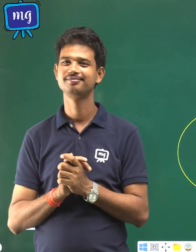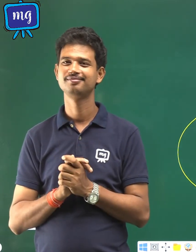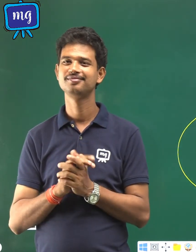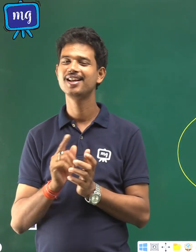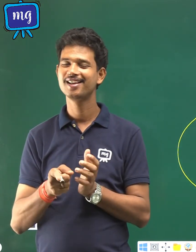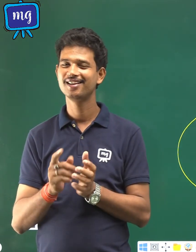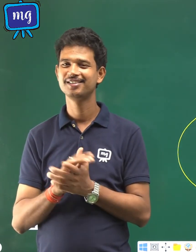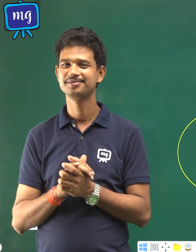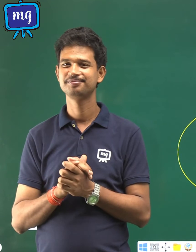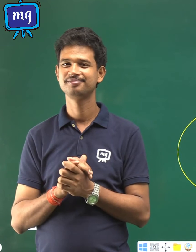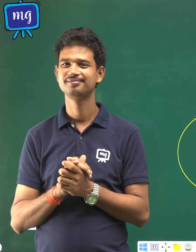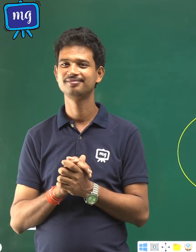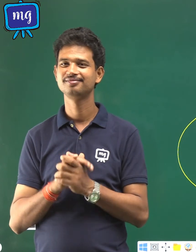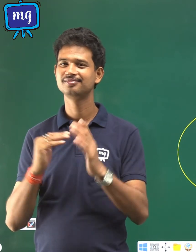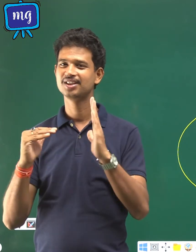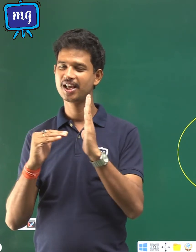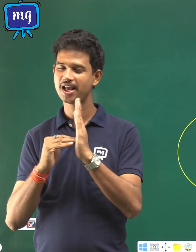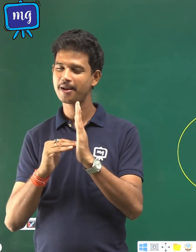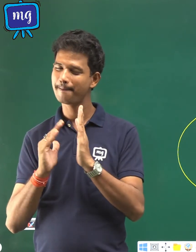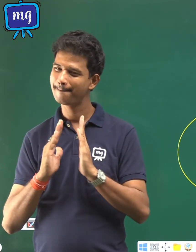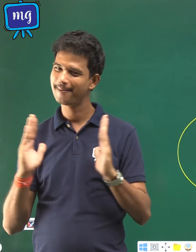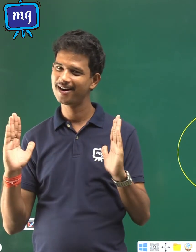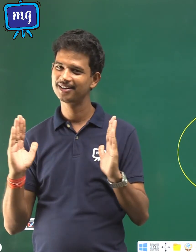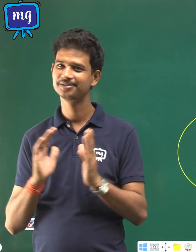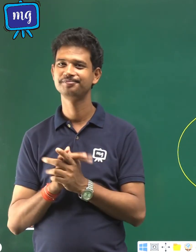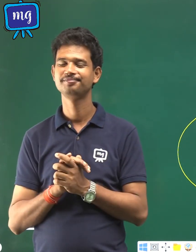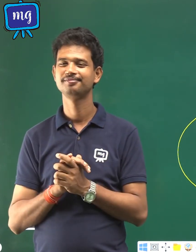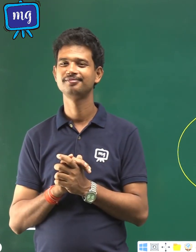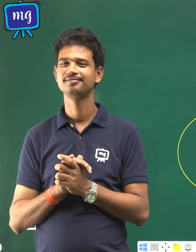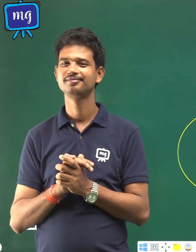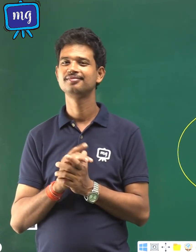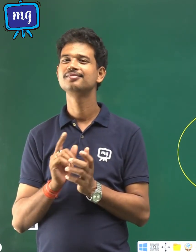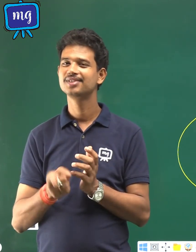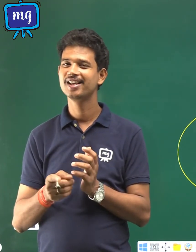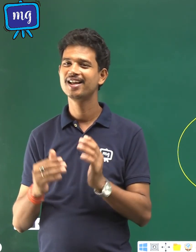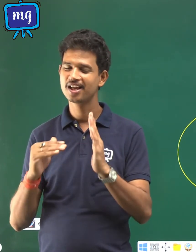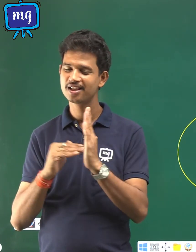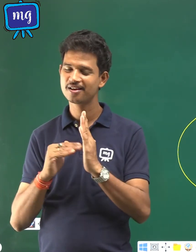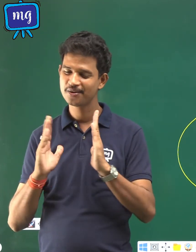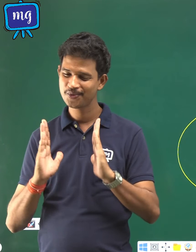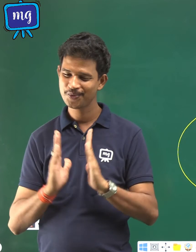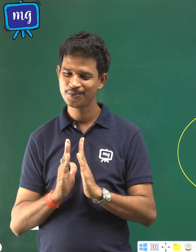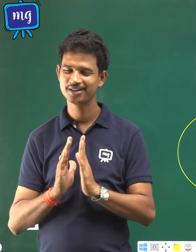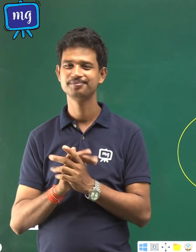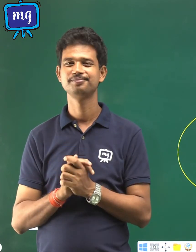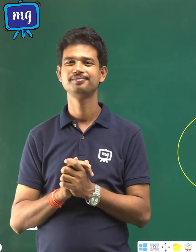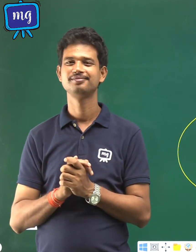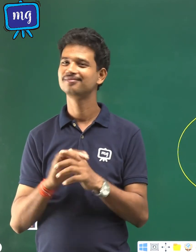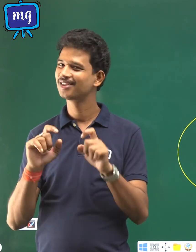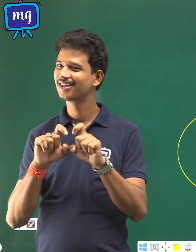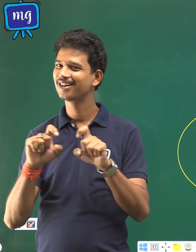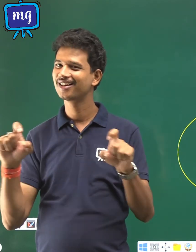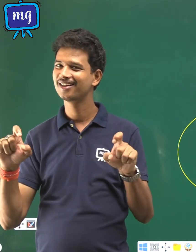यह कैपिटल Z है, यह स्मॉल z है।